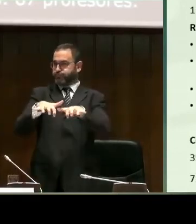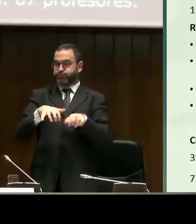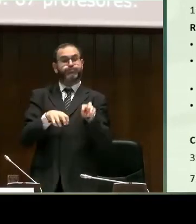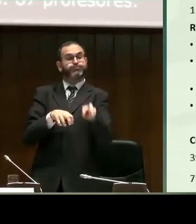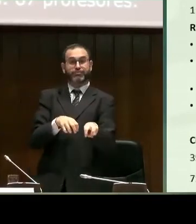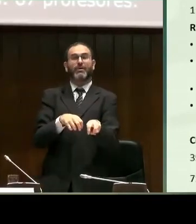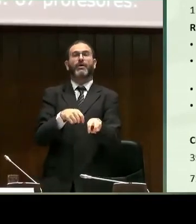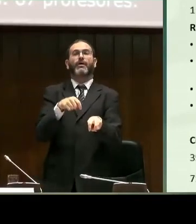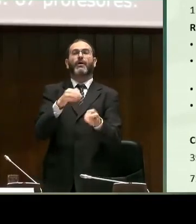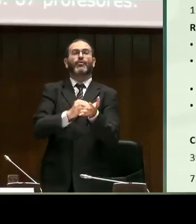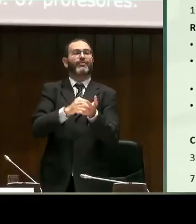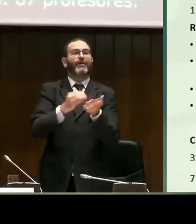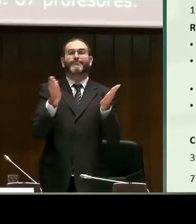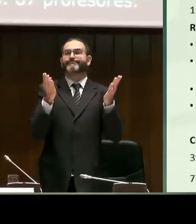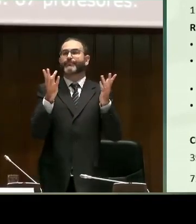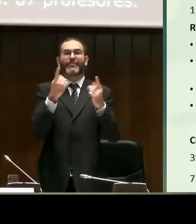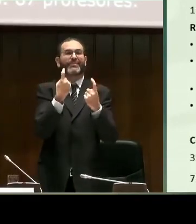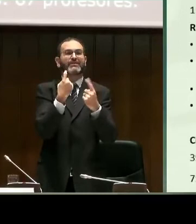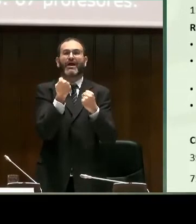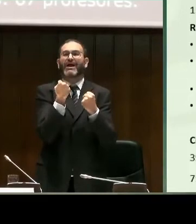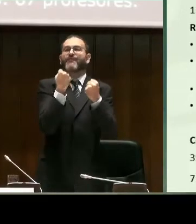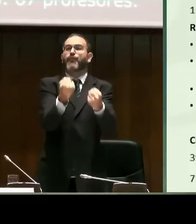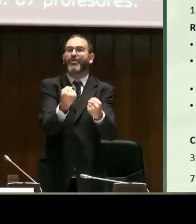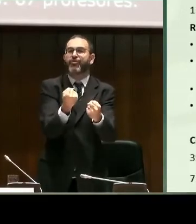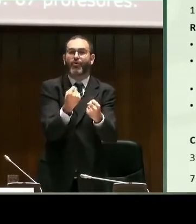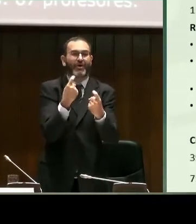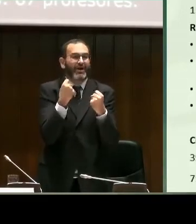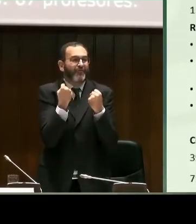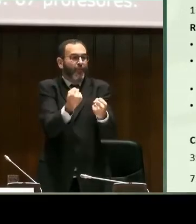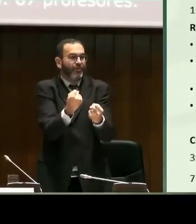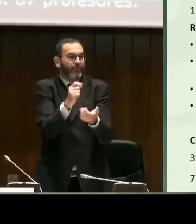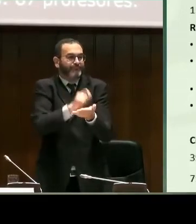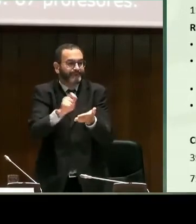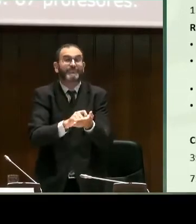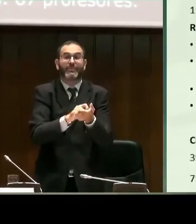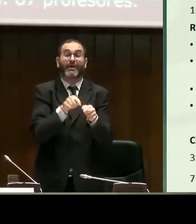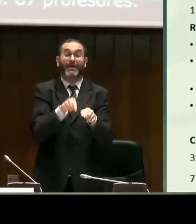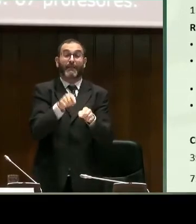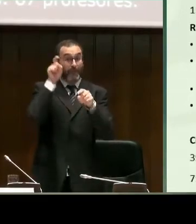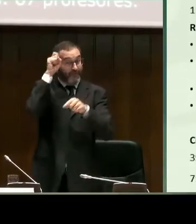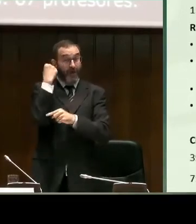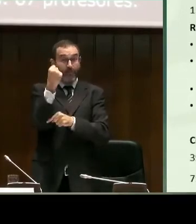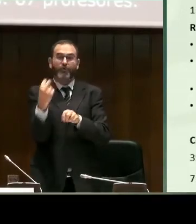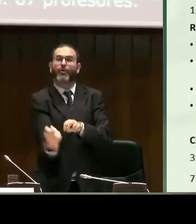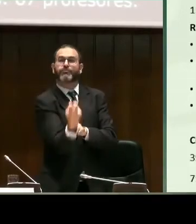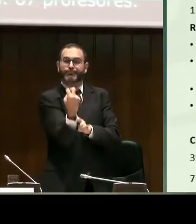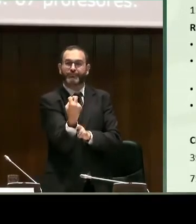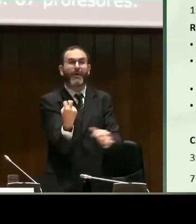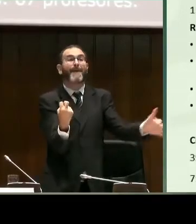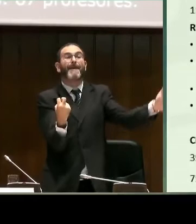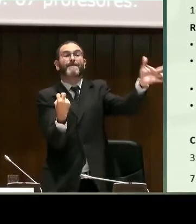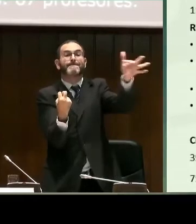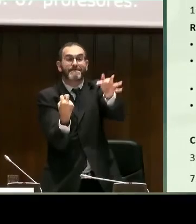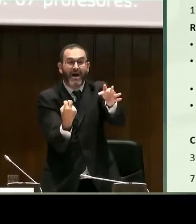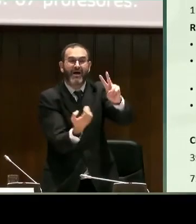En un aula normalizada, en muchas ocasiones se necesitan refuerzos de todo tipo, y el profesor